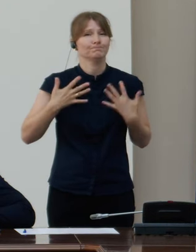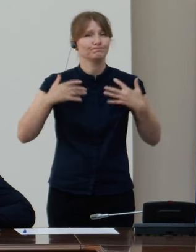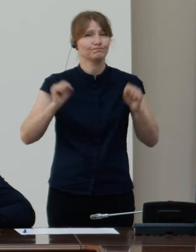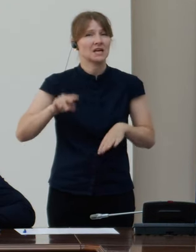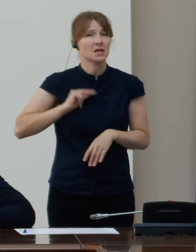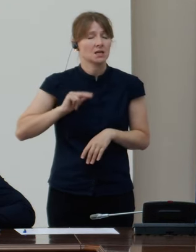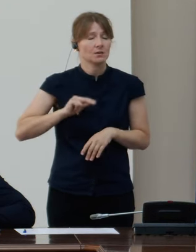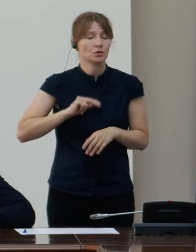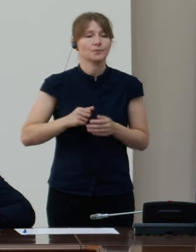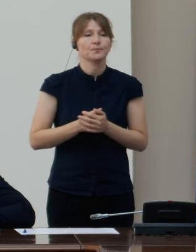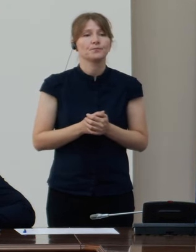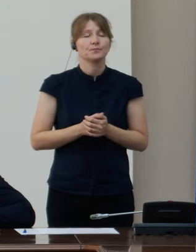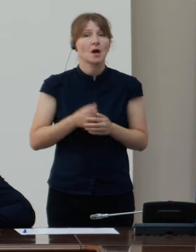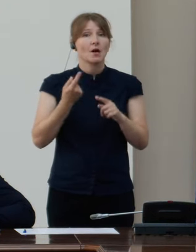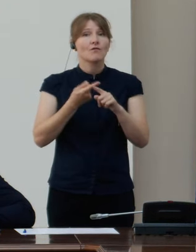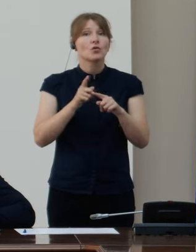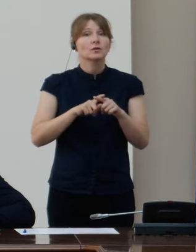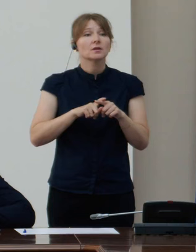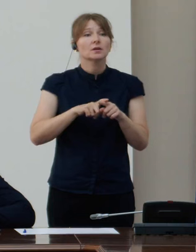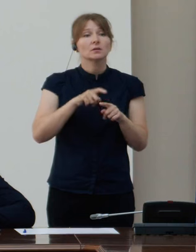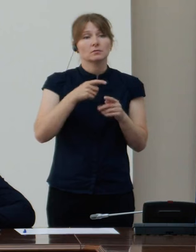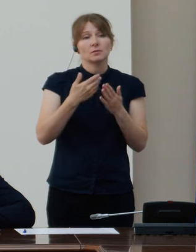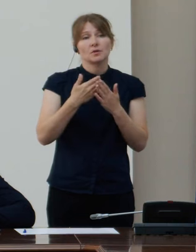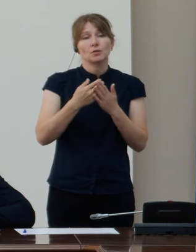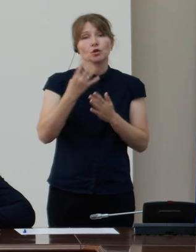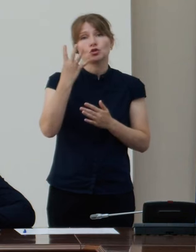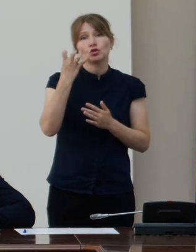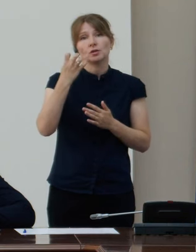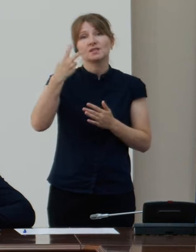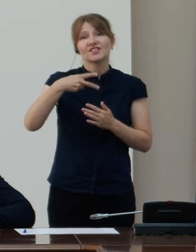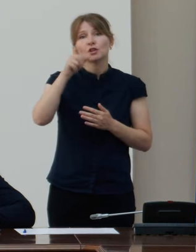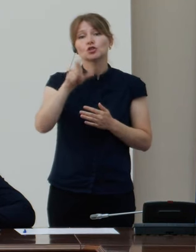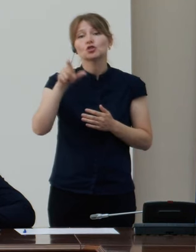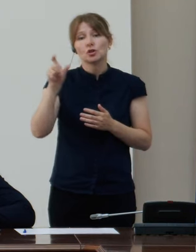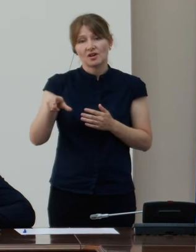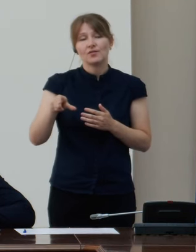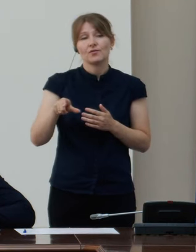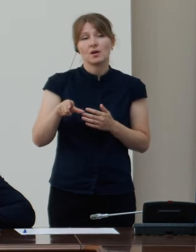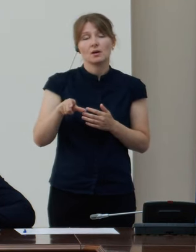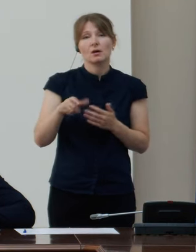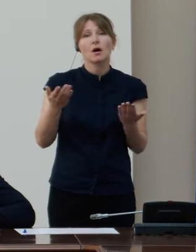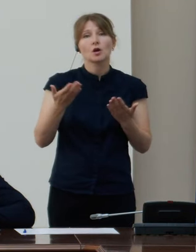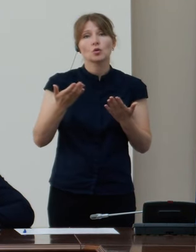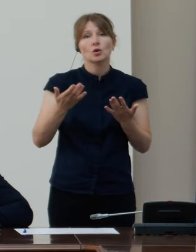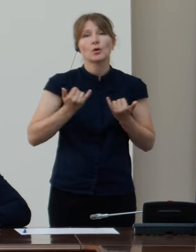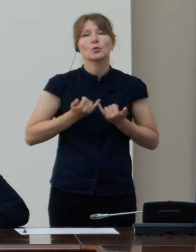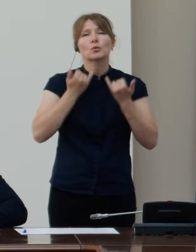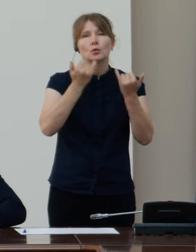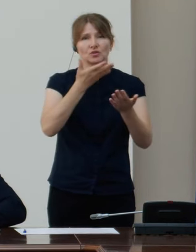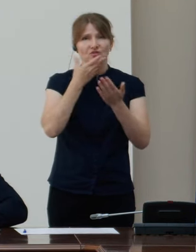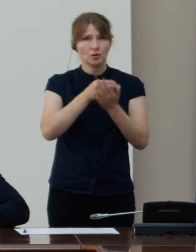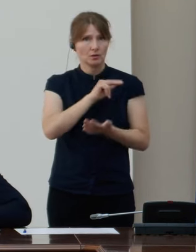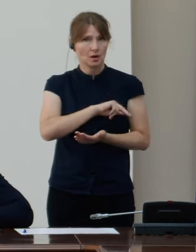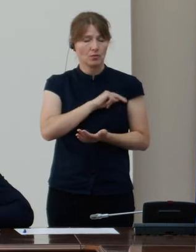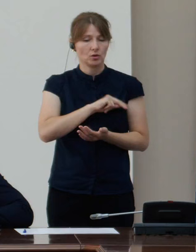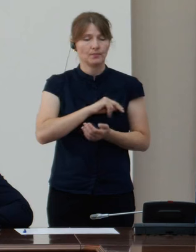la 2025, acest efort de puțin peste 420 de persoane nu este doar efortul AVE Copii. În